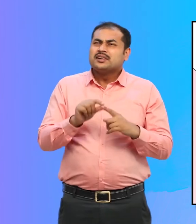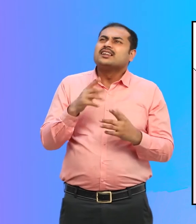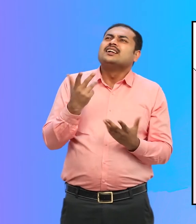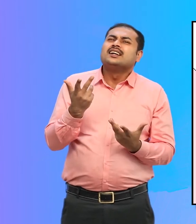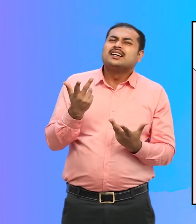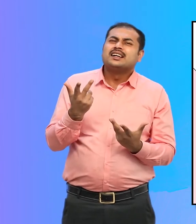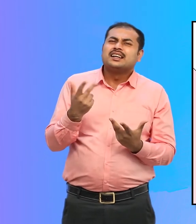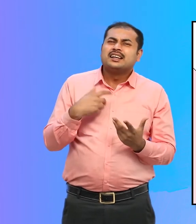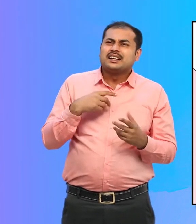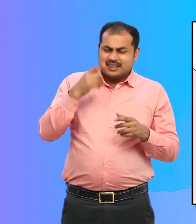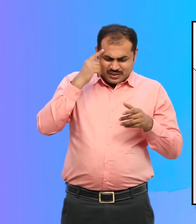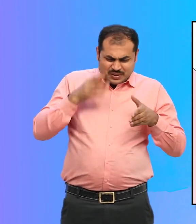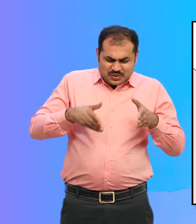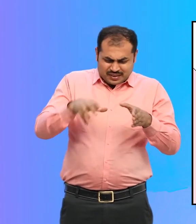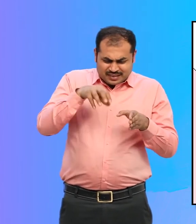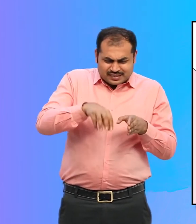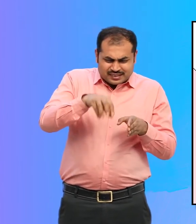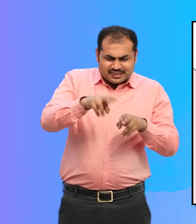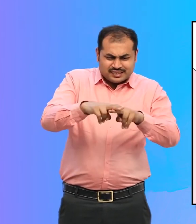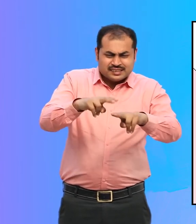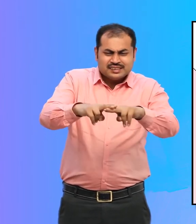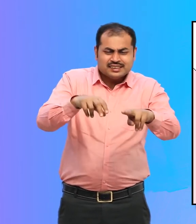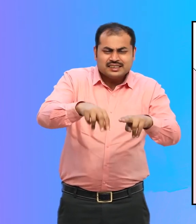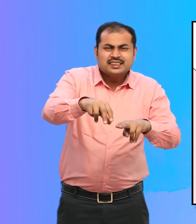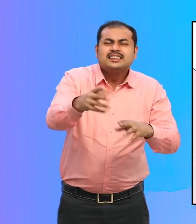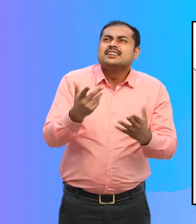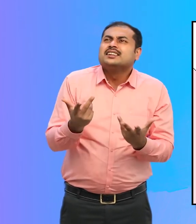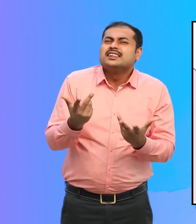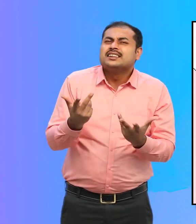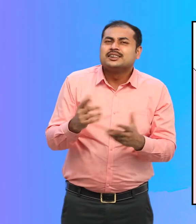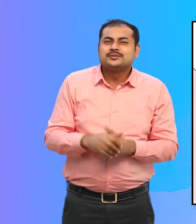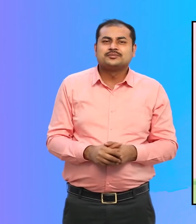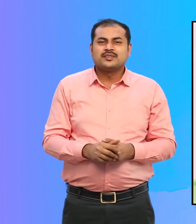कि प्रिया पूछती है क्या पथ